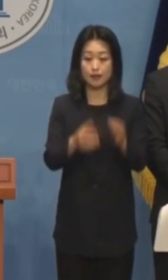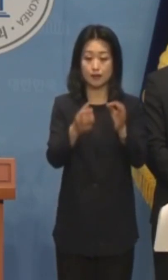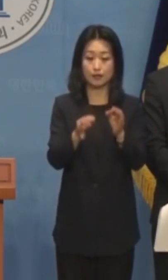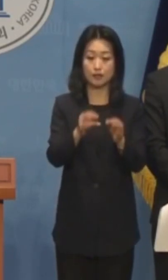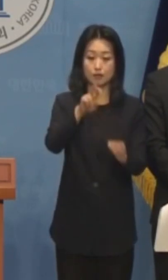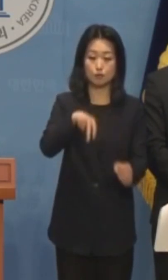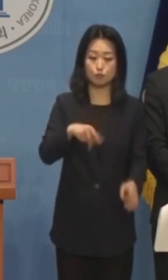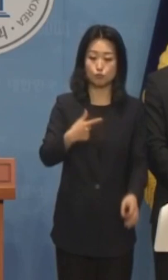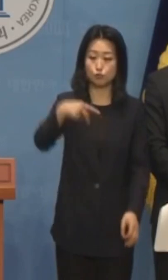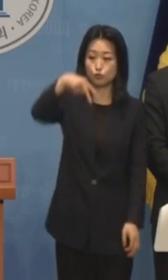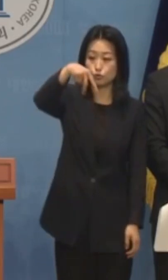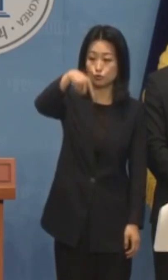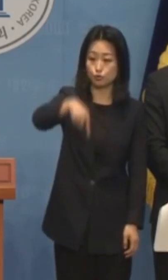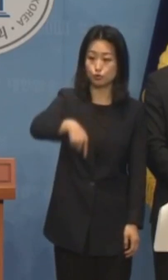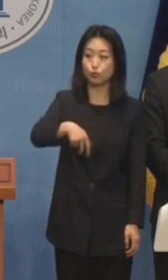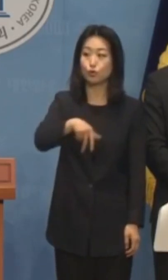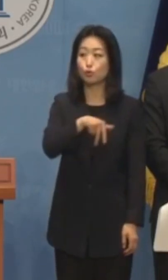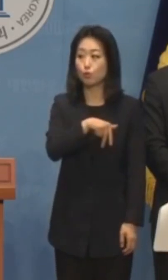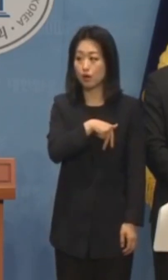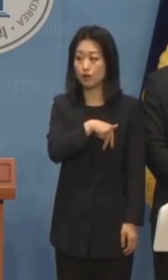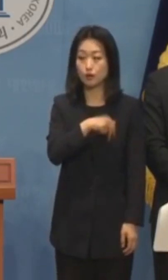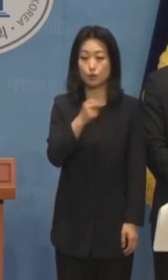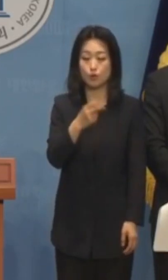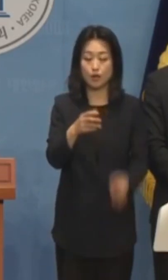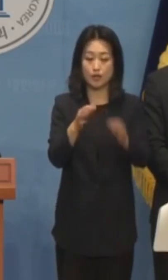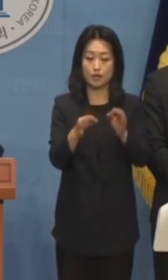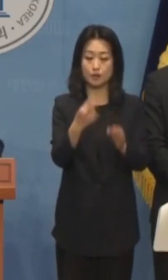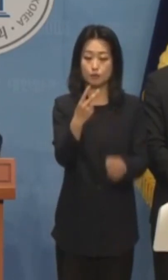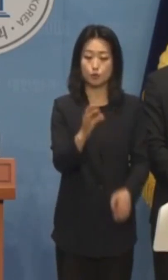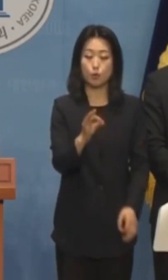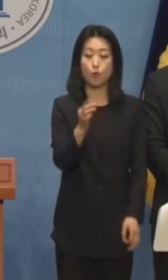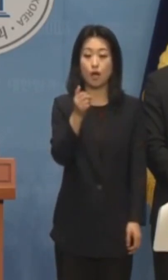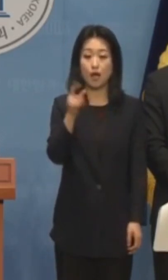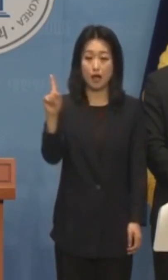김문수 의원님과 김동아 의원님이